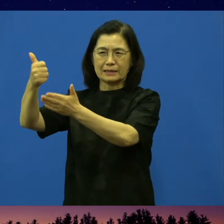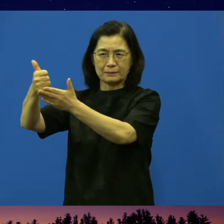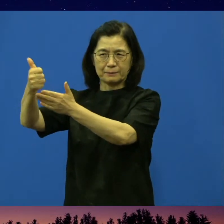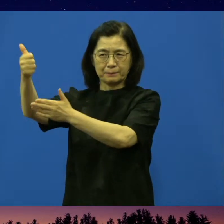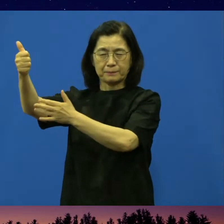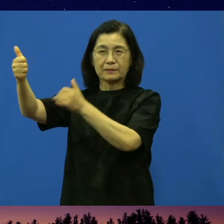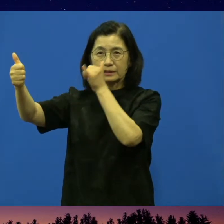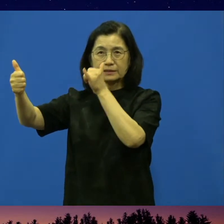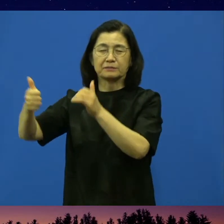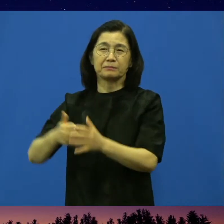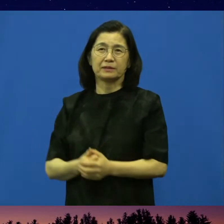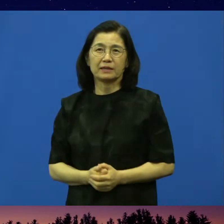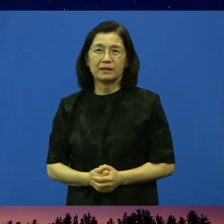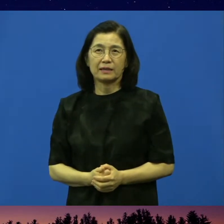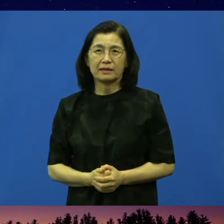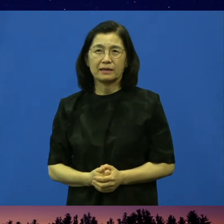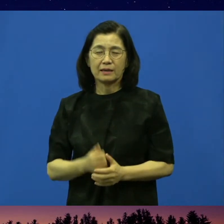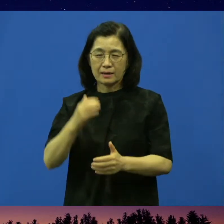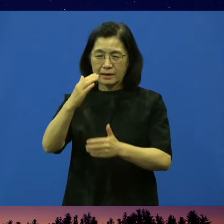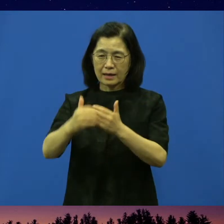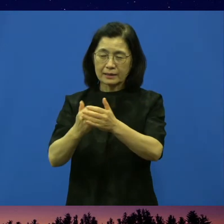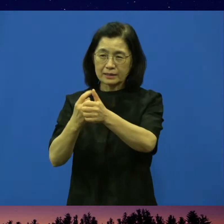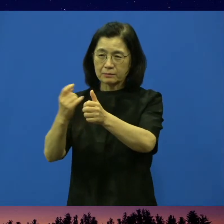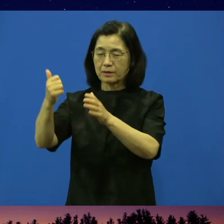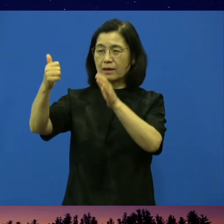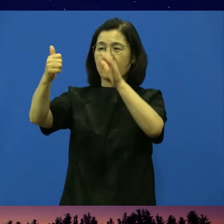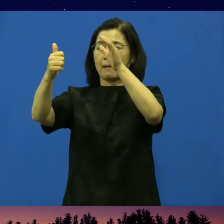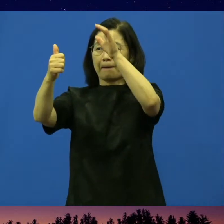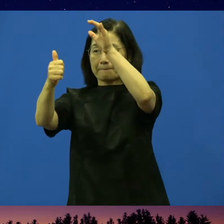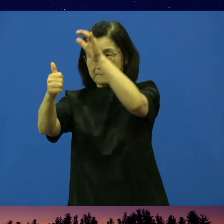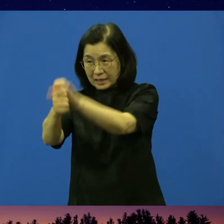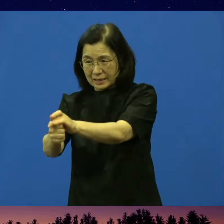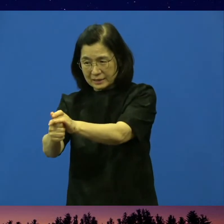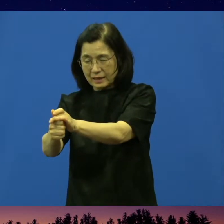근데 여러분, 이 맡긴다라는 것이 언뜻 듣기에는 좋게